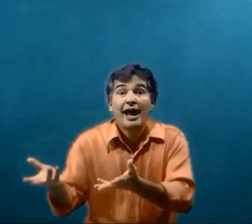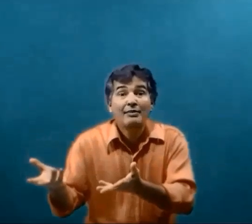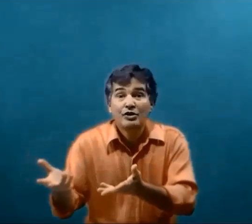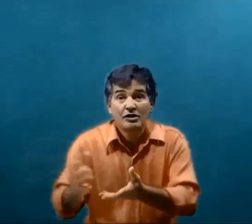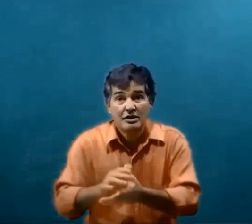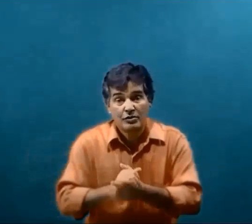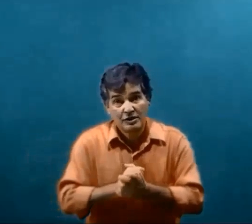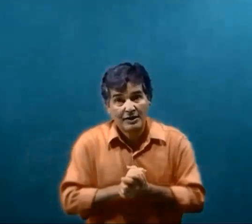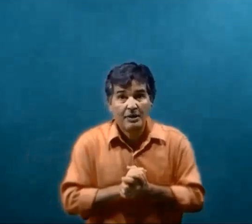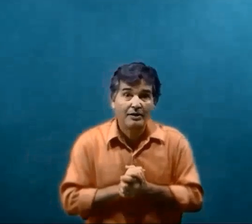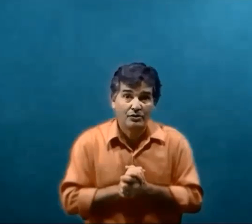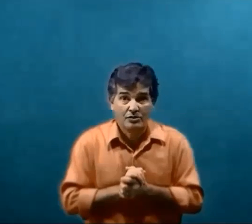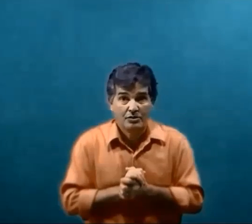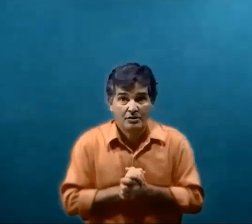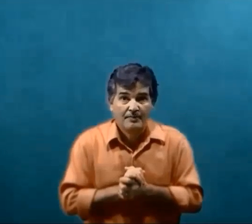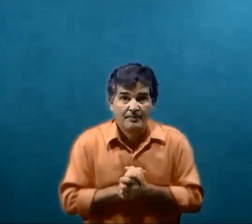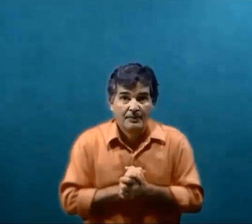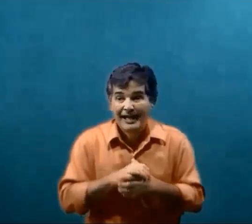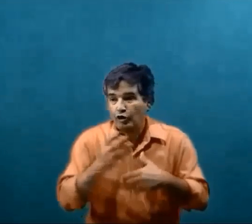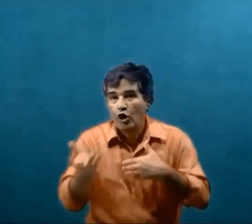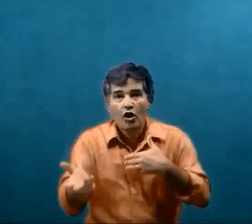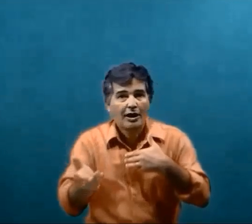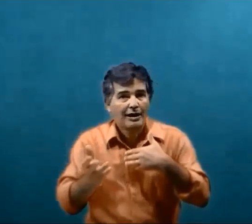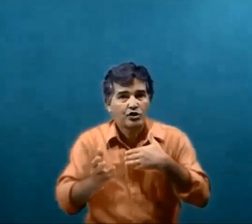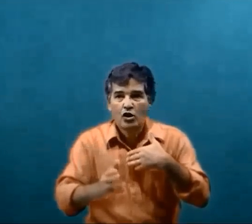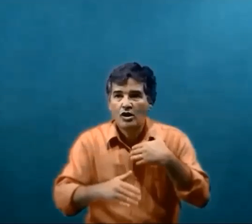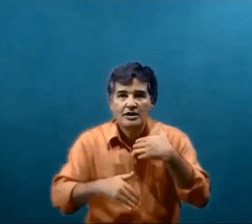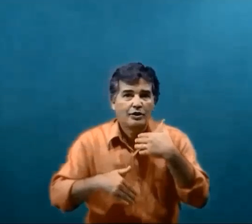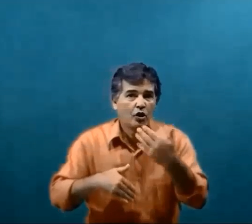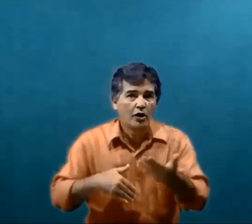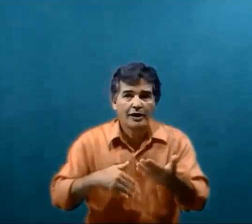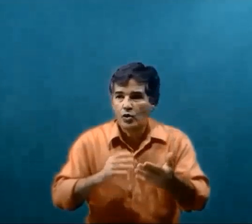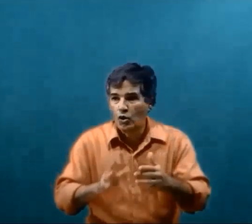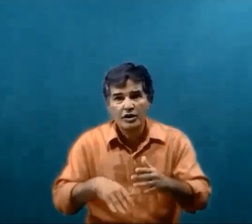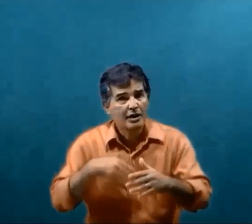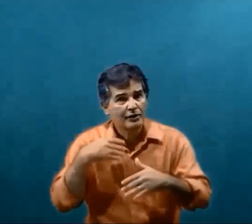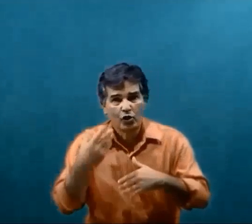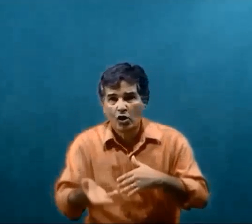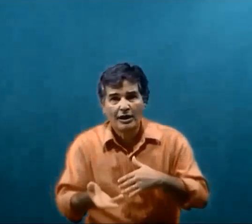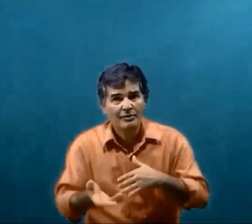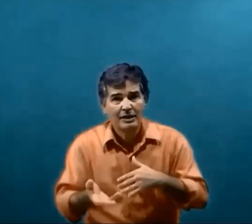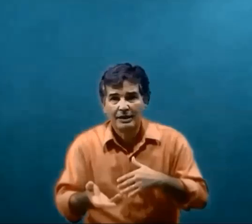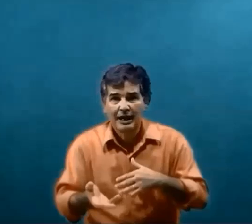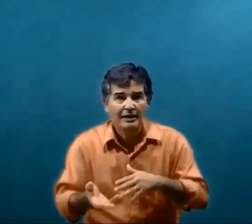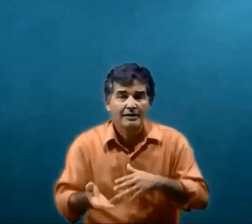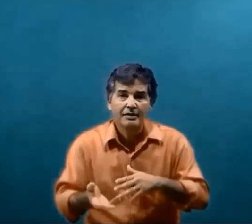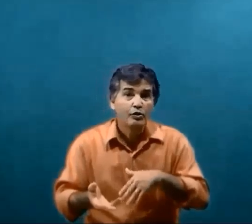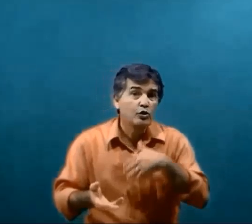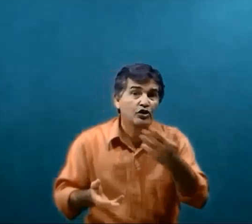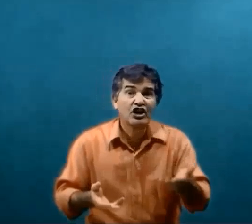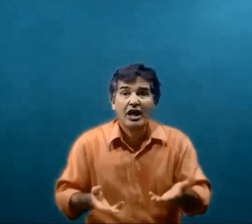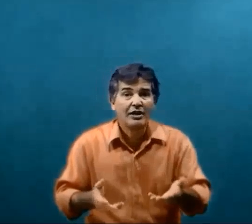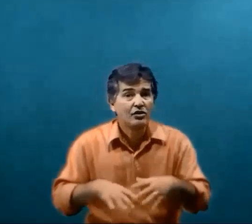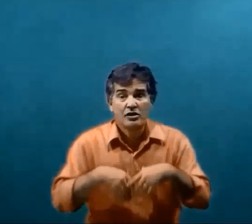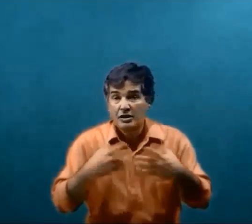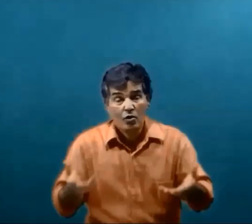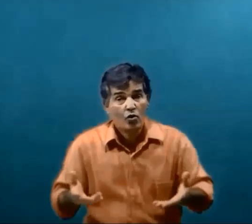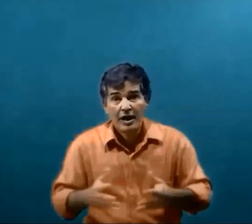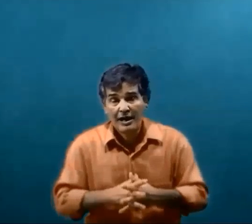a absorção dos alimentos. A troca gasosa, a troca iônica, a troca alimentar, os nutrientes, não